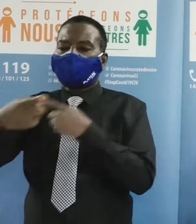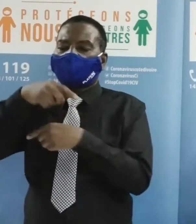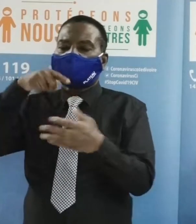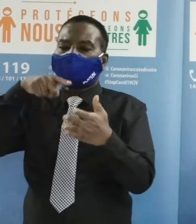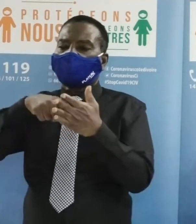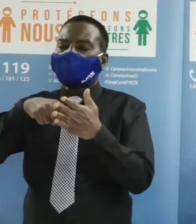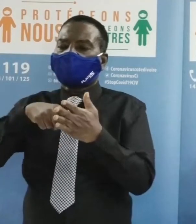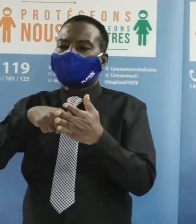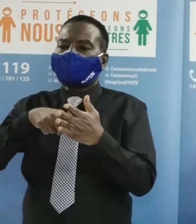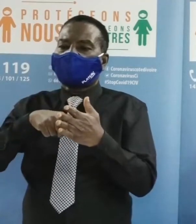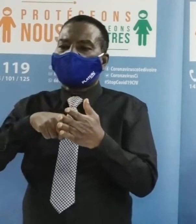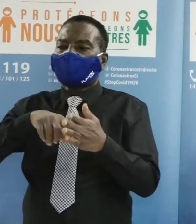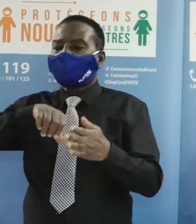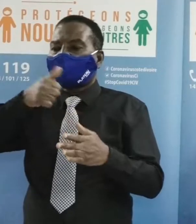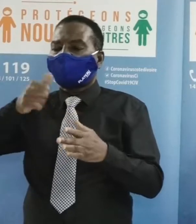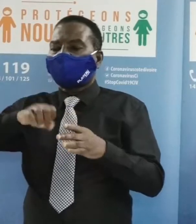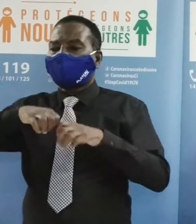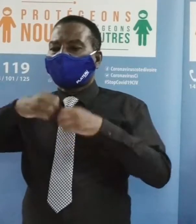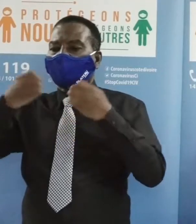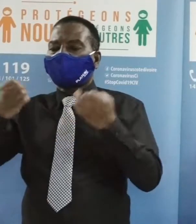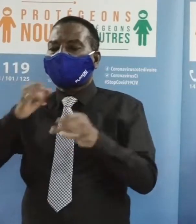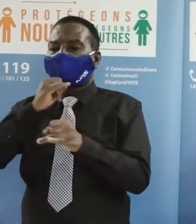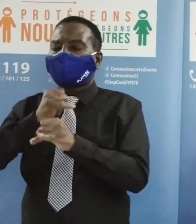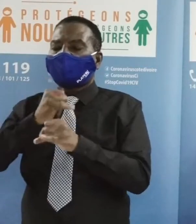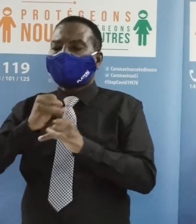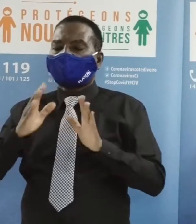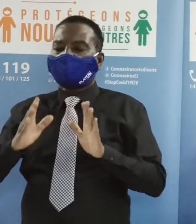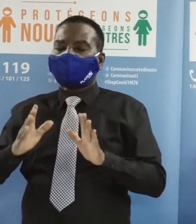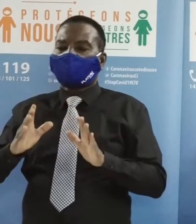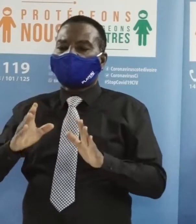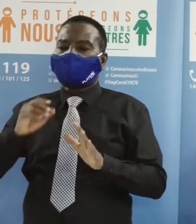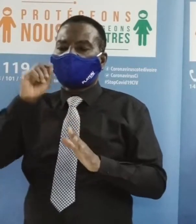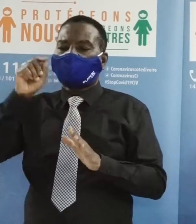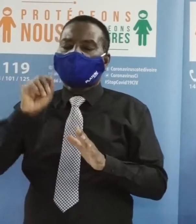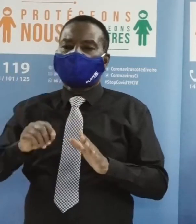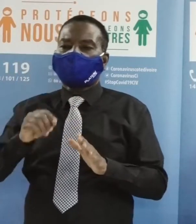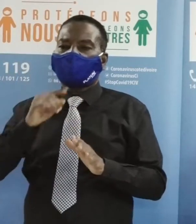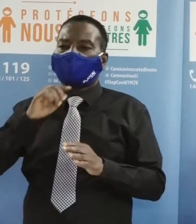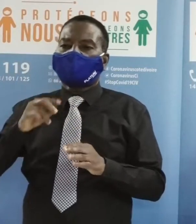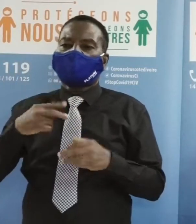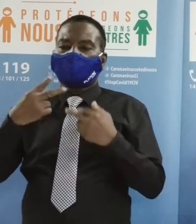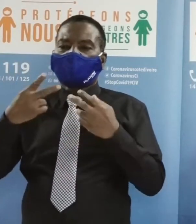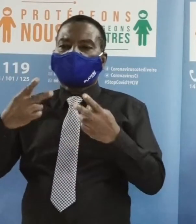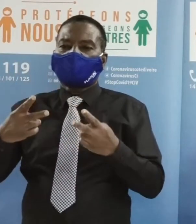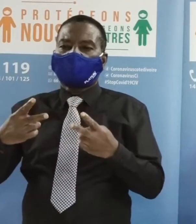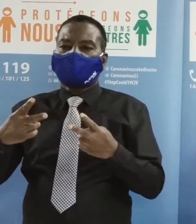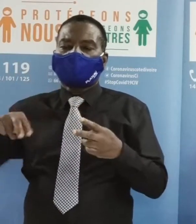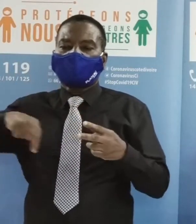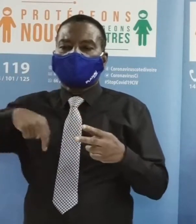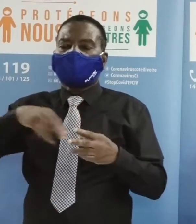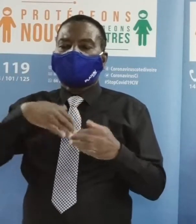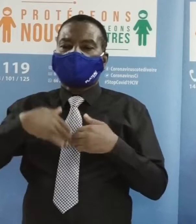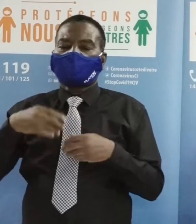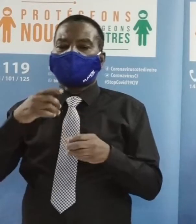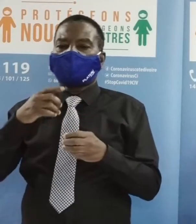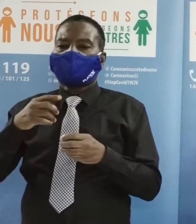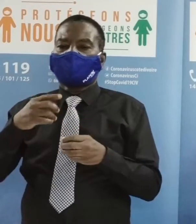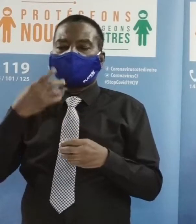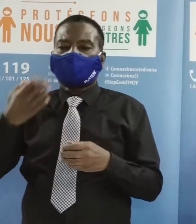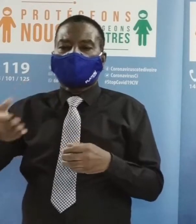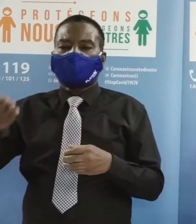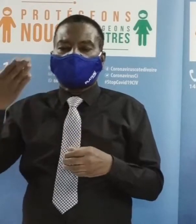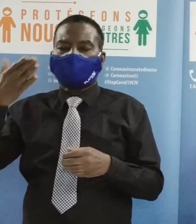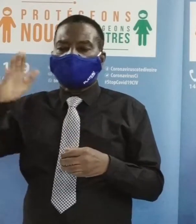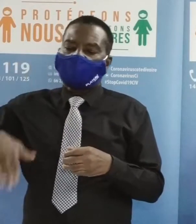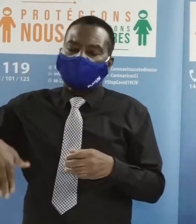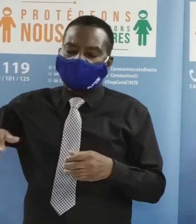une autre entreprise donc il est évident que nous avons eu un retard je